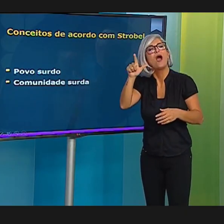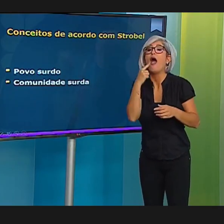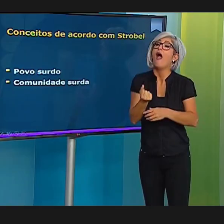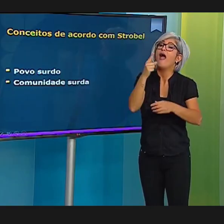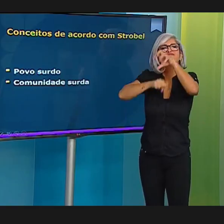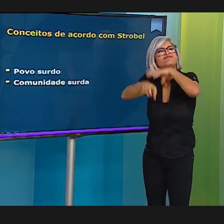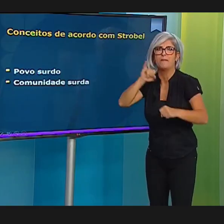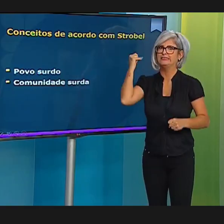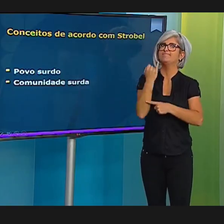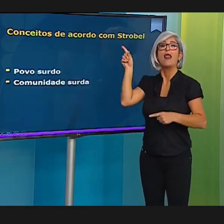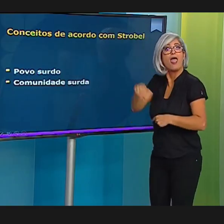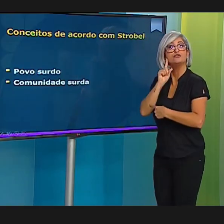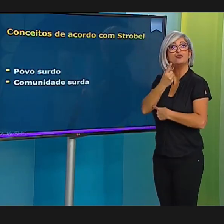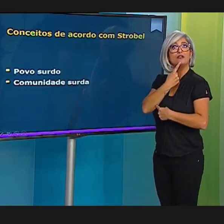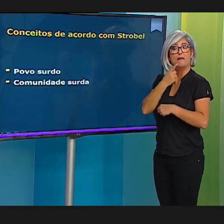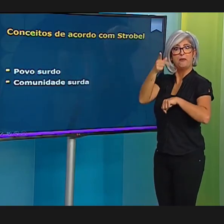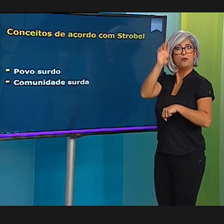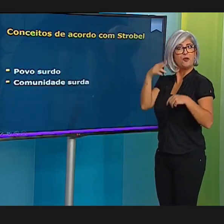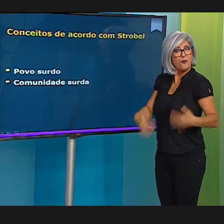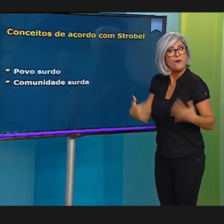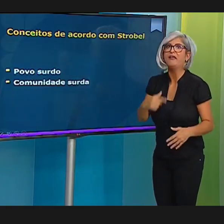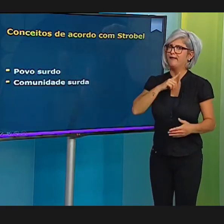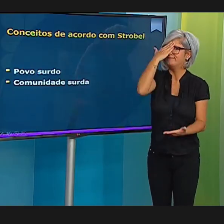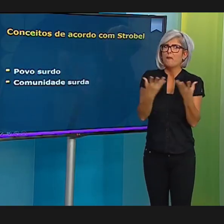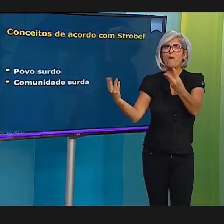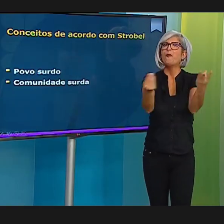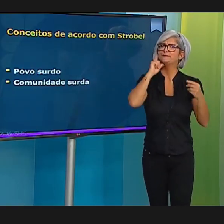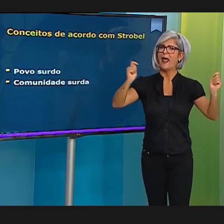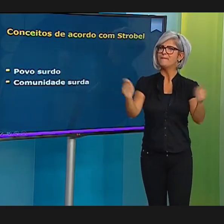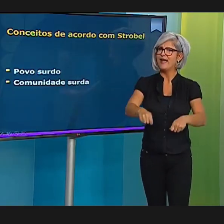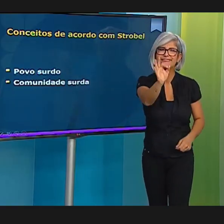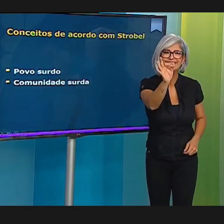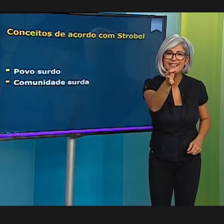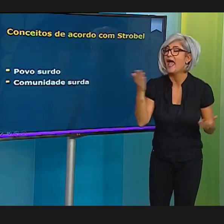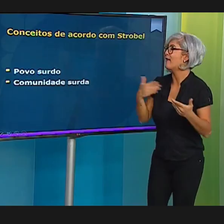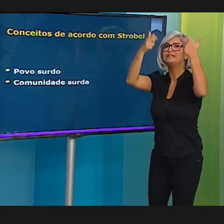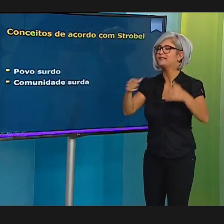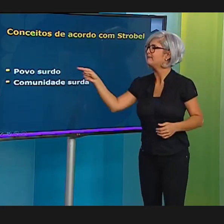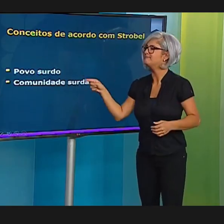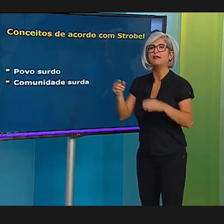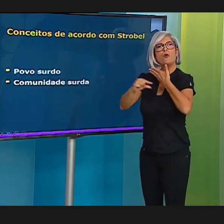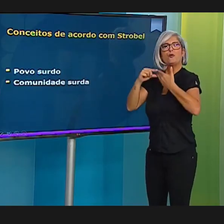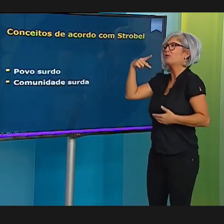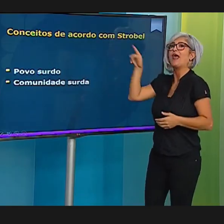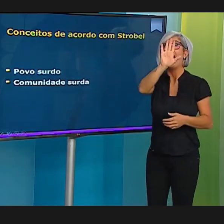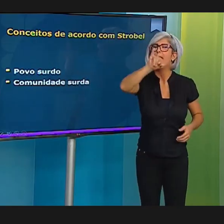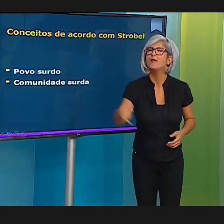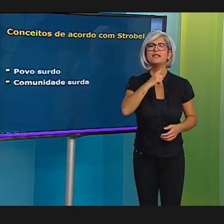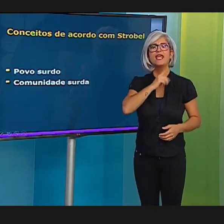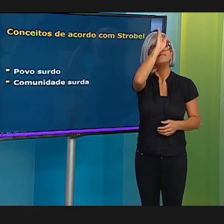sobre a Karin Strobel e se apropriem de todas as informações que ela traz. A Karin Strobel é surda, professora doutora surda, e isso mostra para vocês toda a capacidade de desenvolvimento.